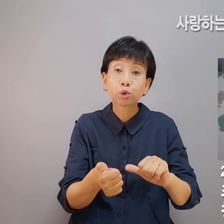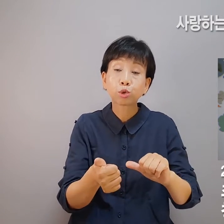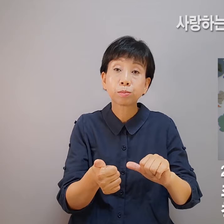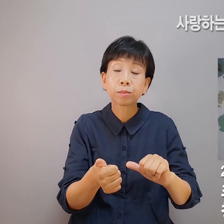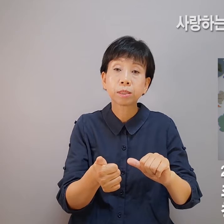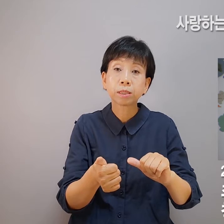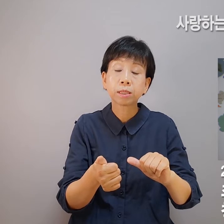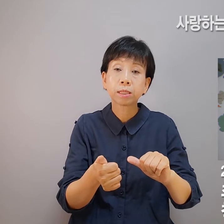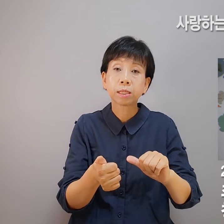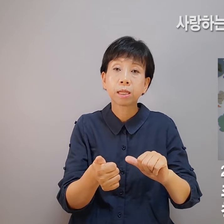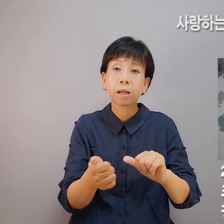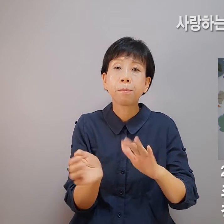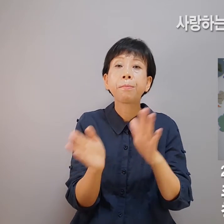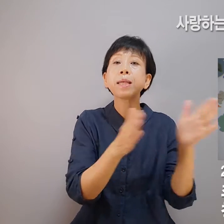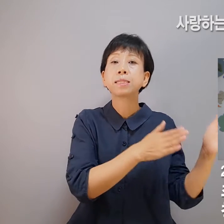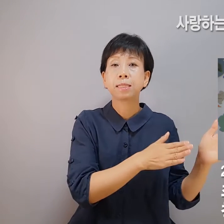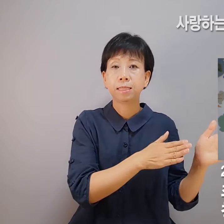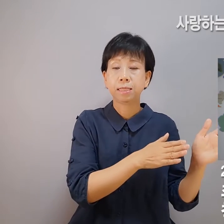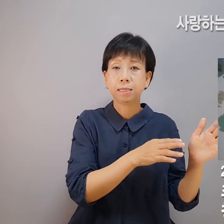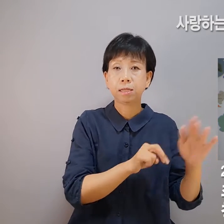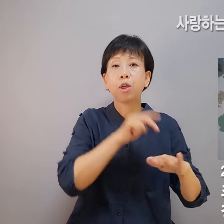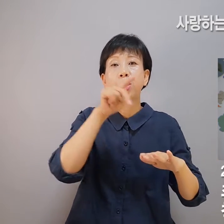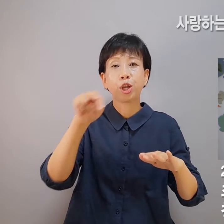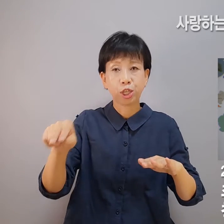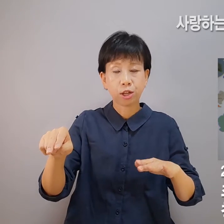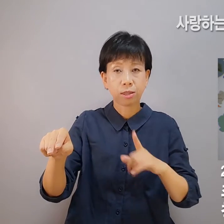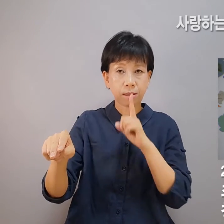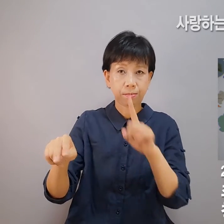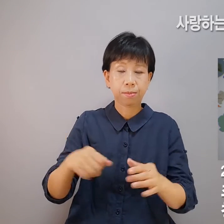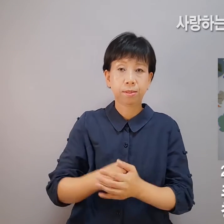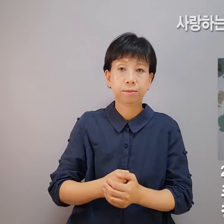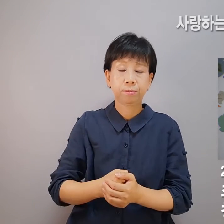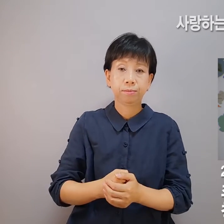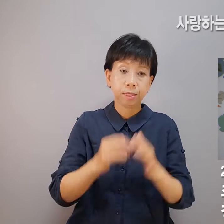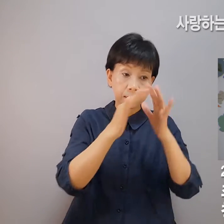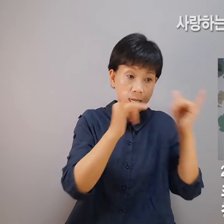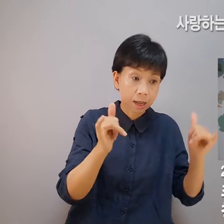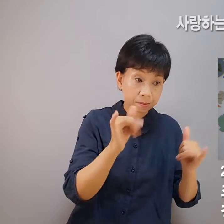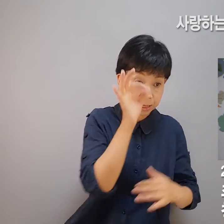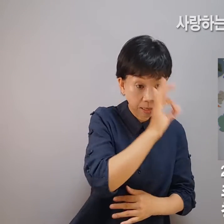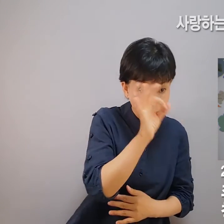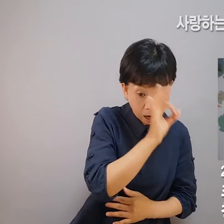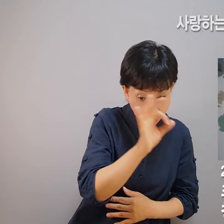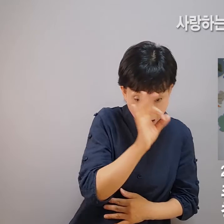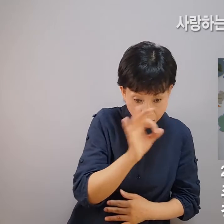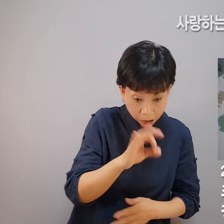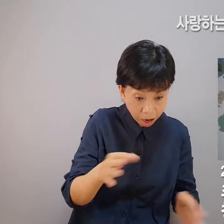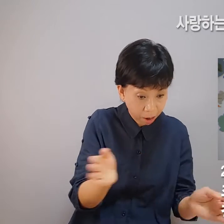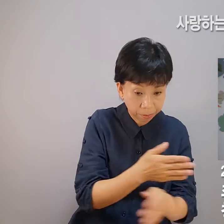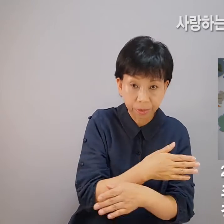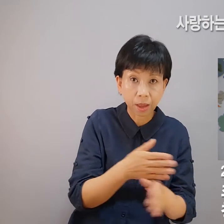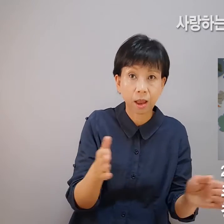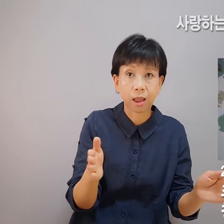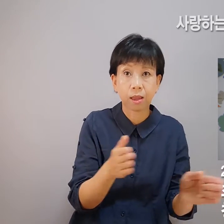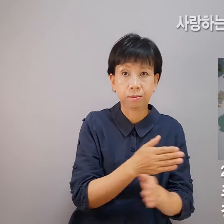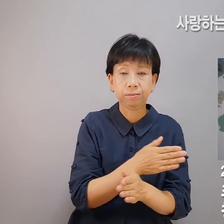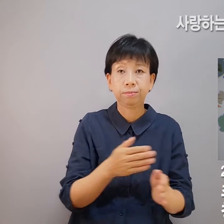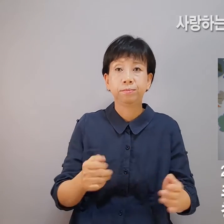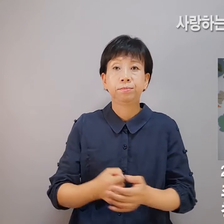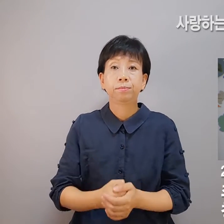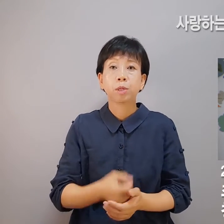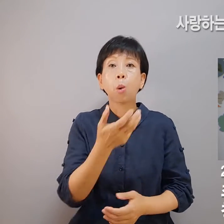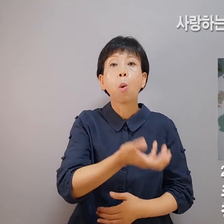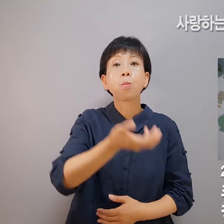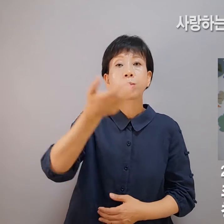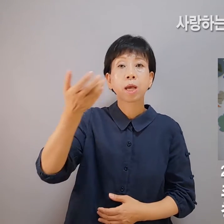데려가셨기 때문에 사람들이 아무리 눈을 씻고 찾아보아도 그를 찾을 수 없습니다.